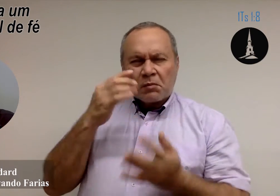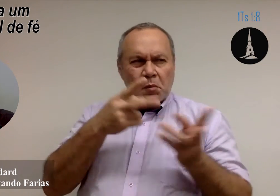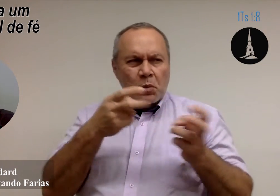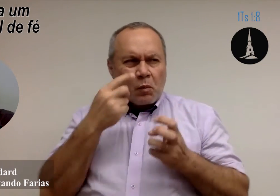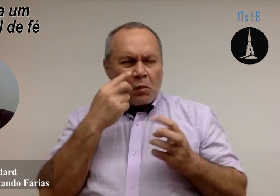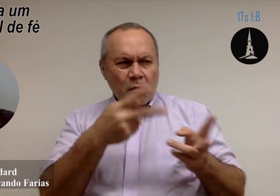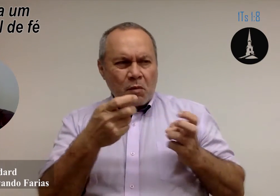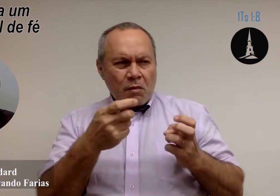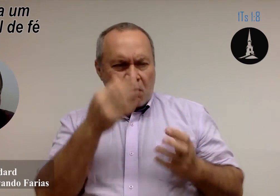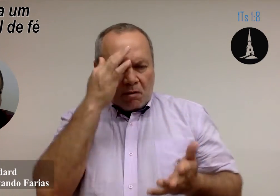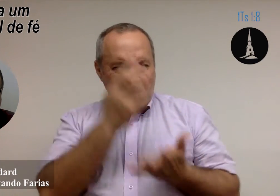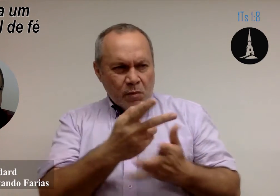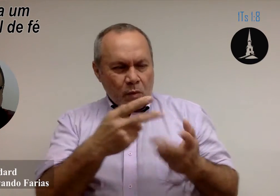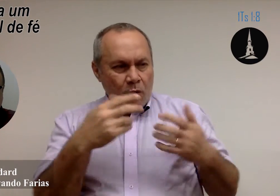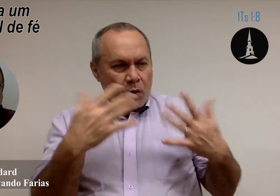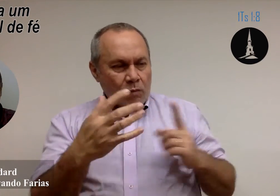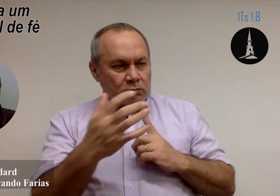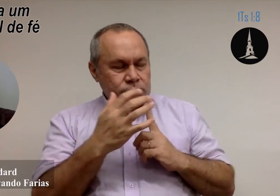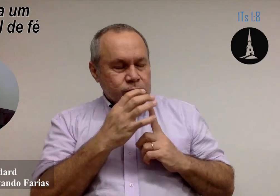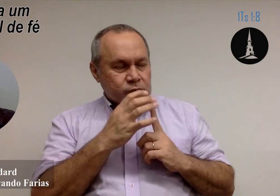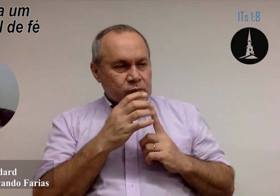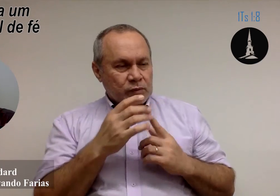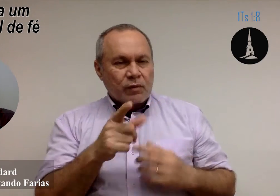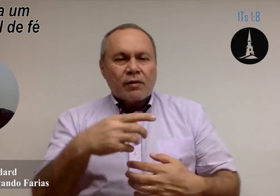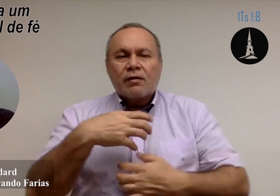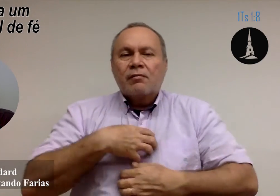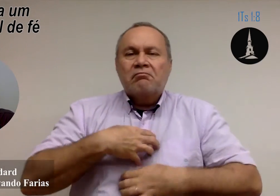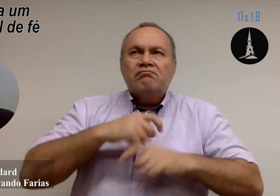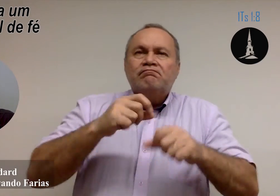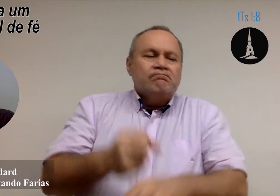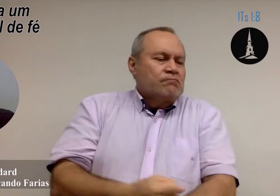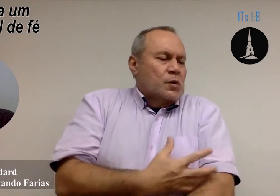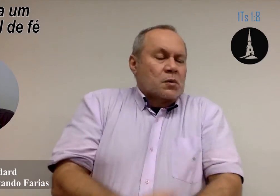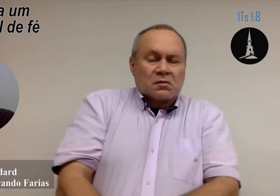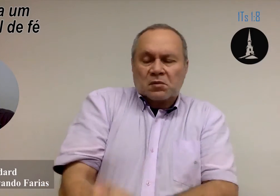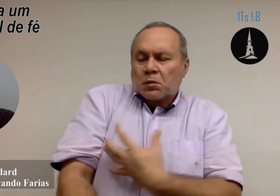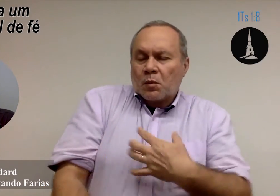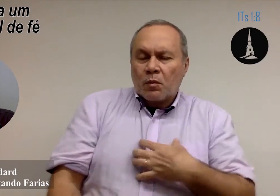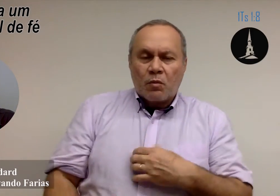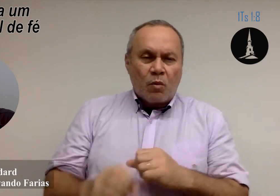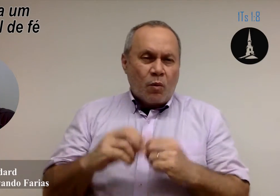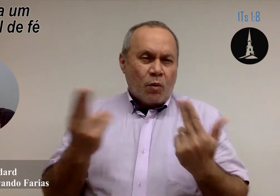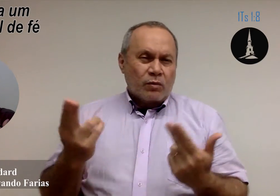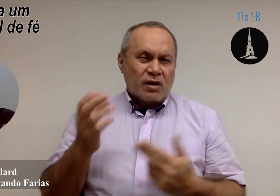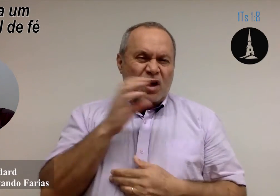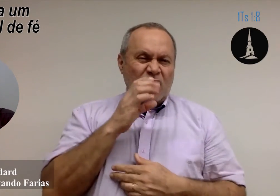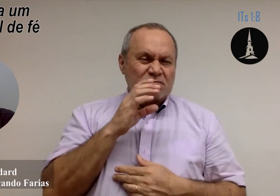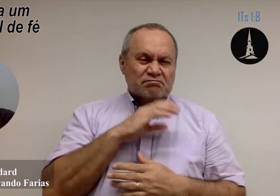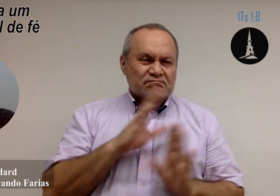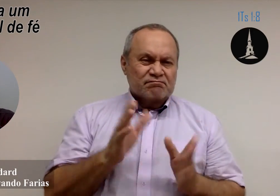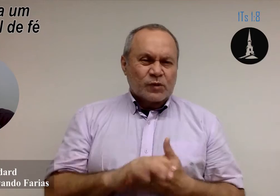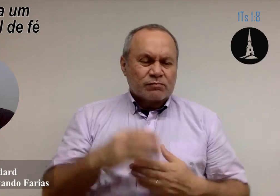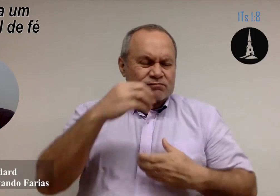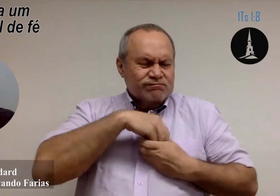Deus? A sua fé tem sido apenas um sentimento passageiro? Ou uma